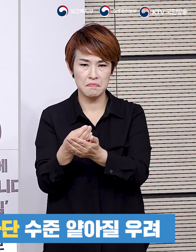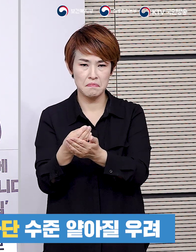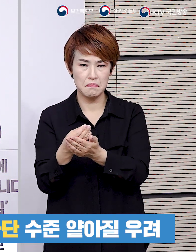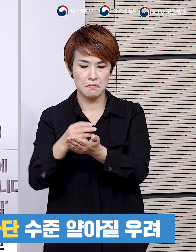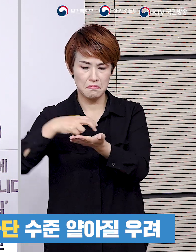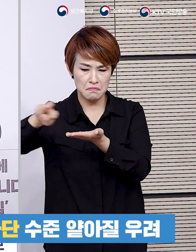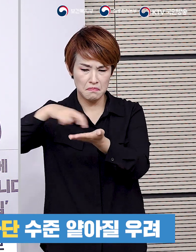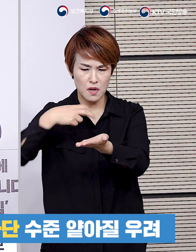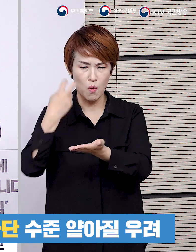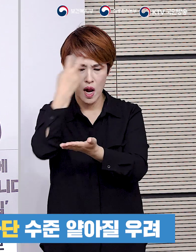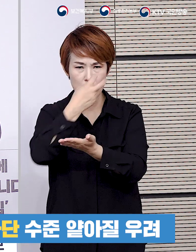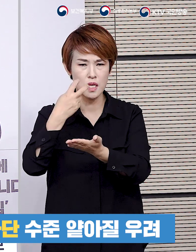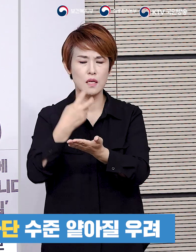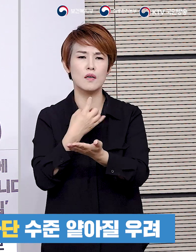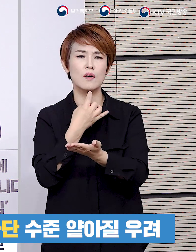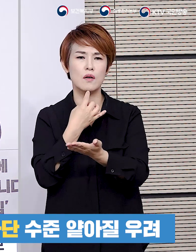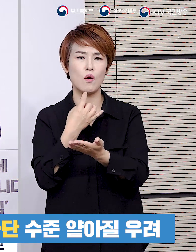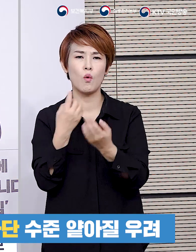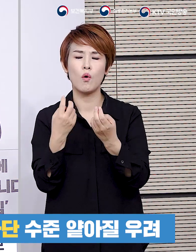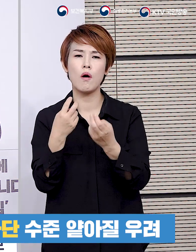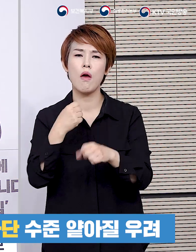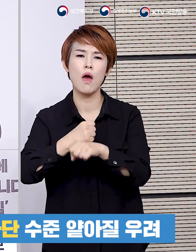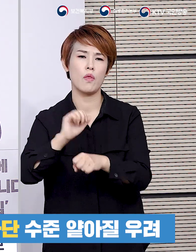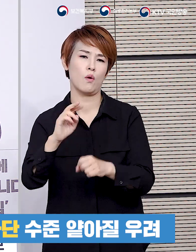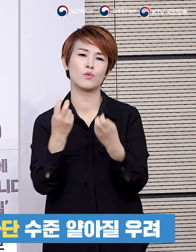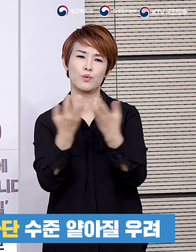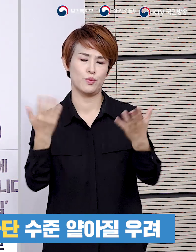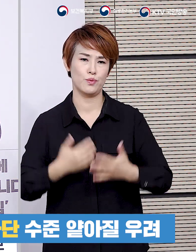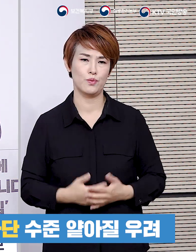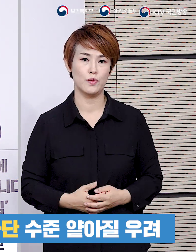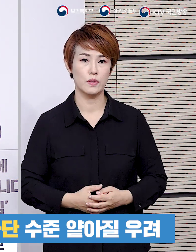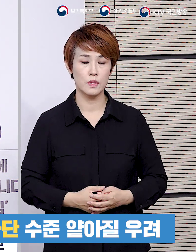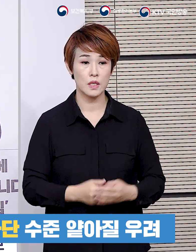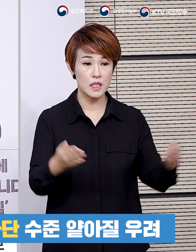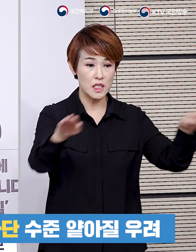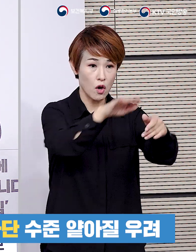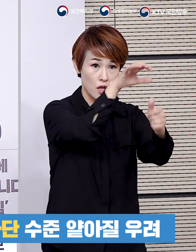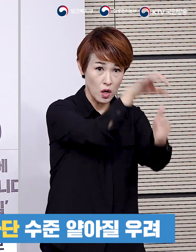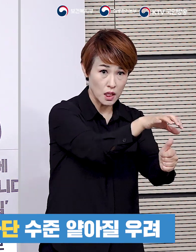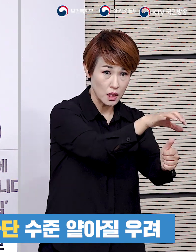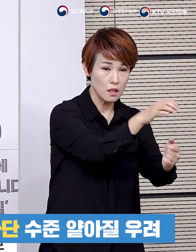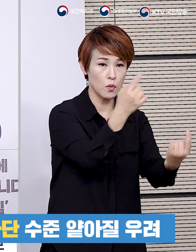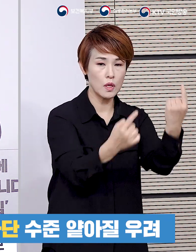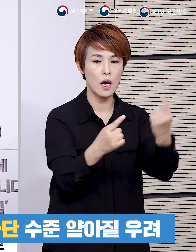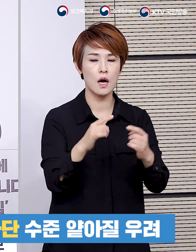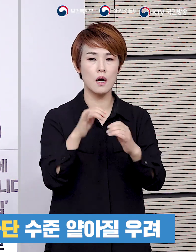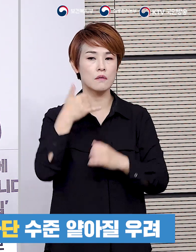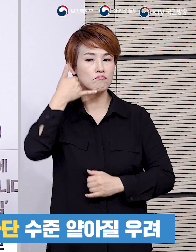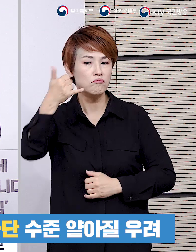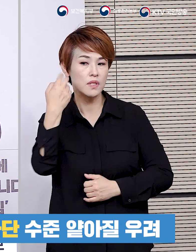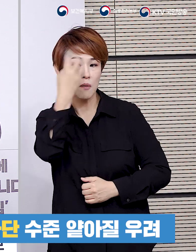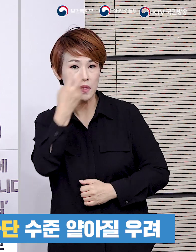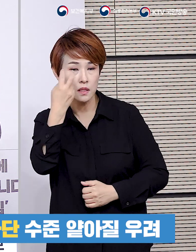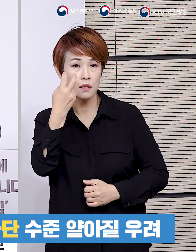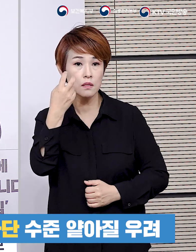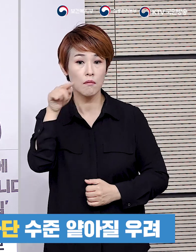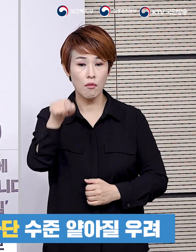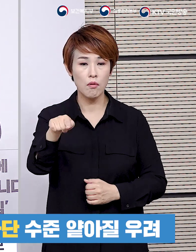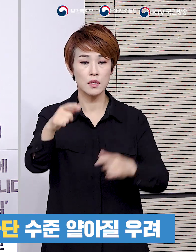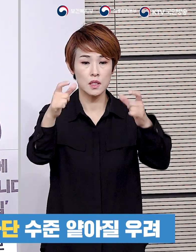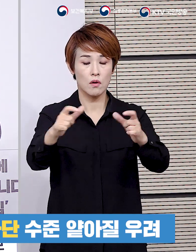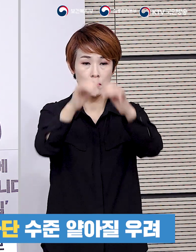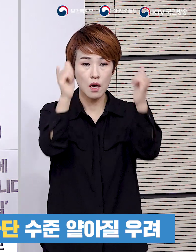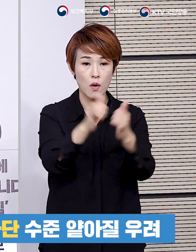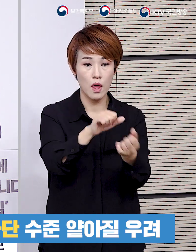이러한 2차적인 방법으로 관리할 수밖에 없습니다. 이 경우에는 시설 격리보다는 분명히 지역사회의